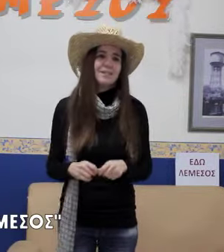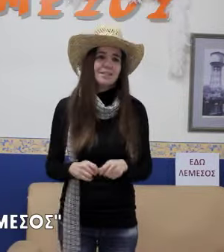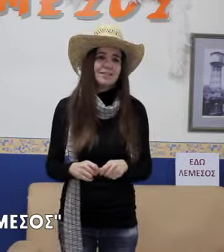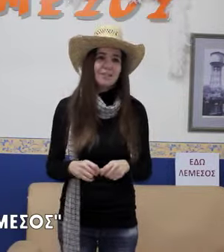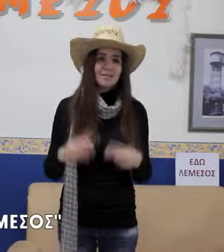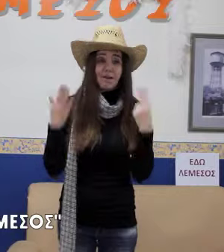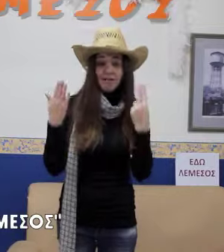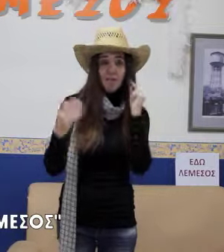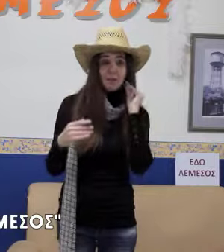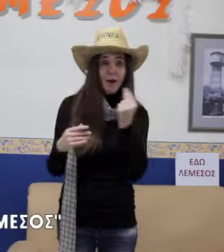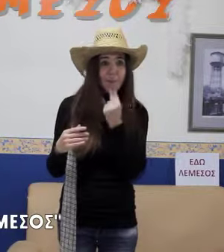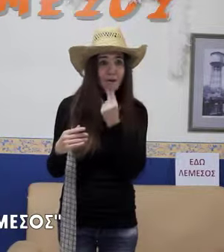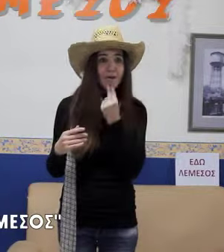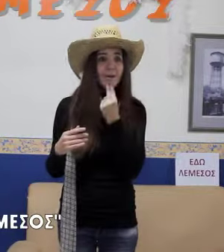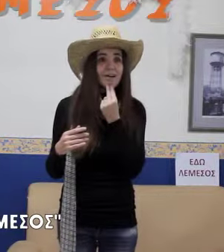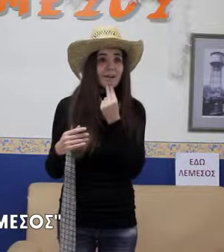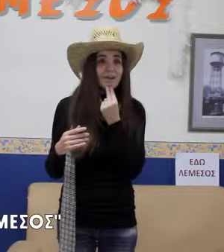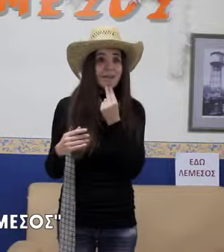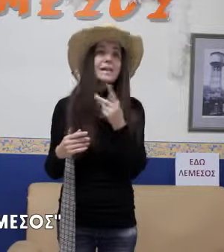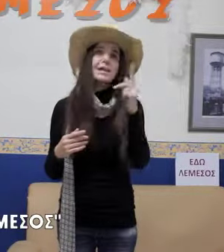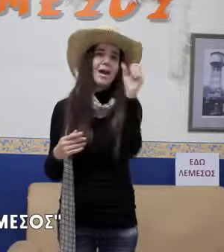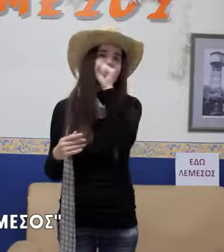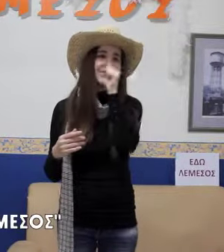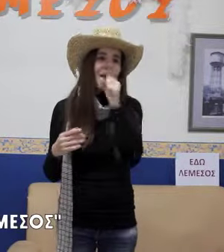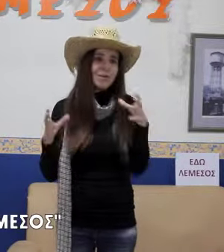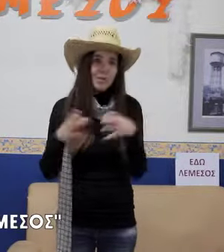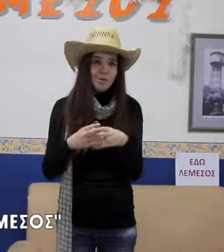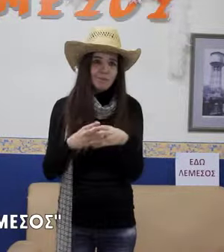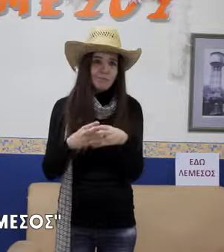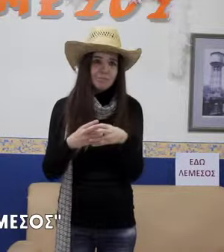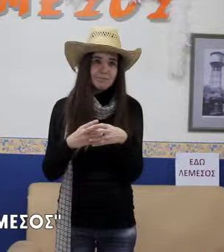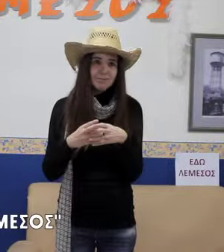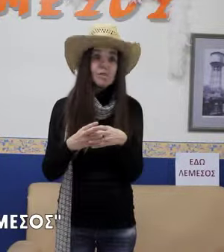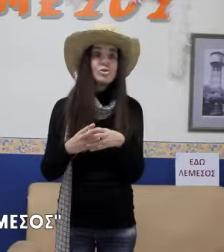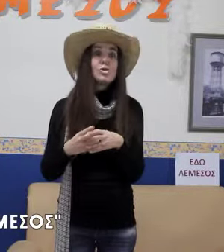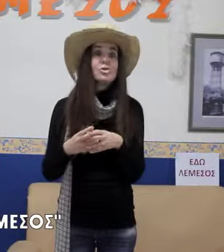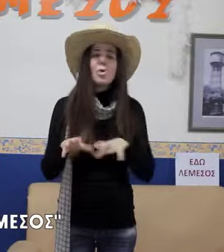7 το απόγευμα, Κανταδόροι σκορπούν μελωδίες